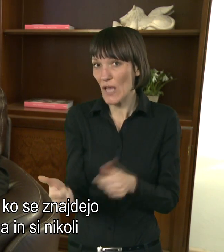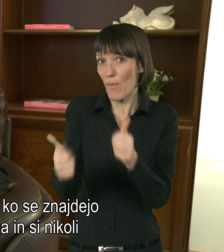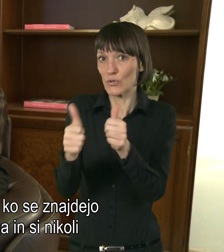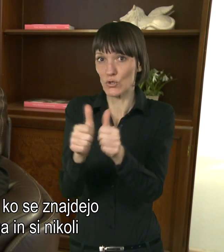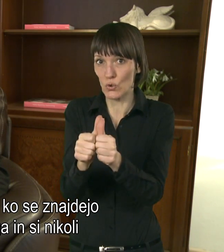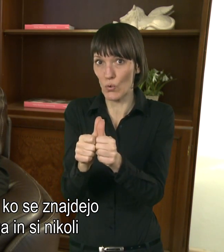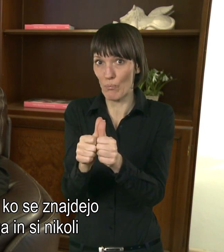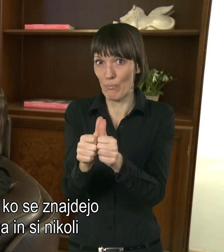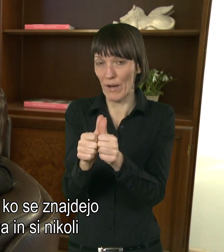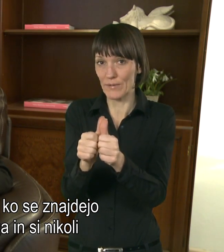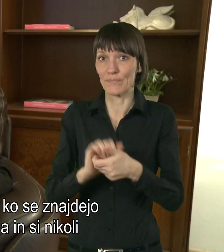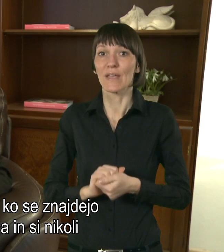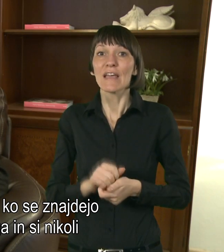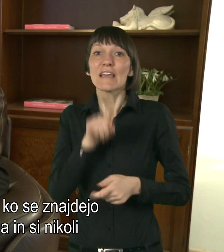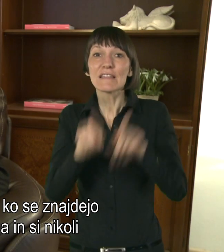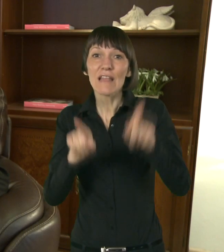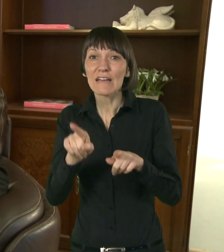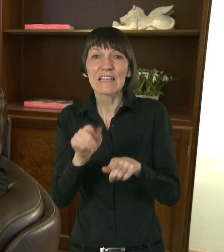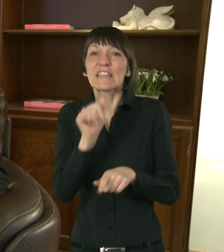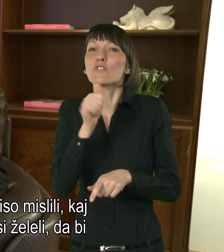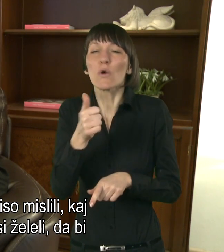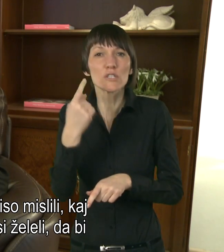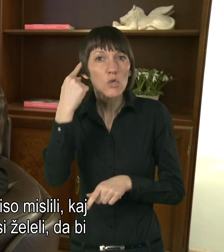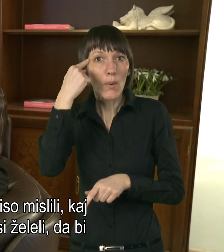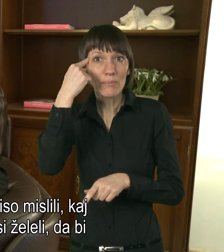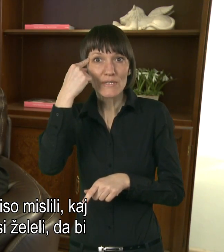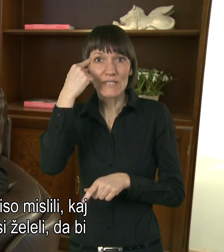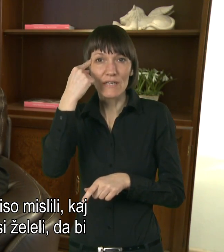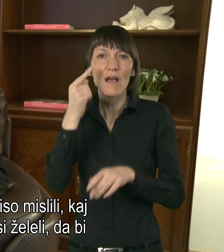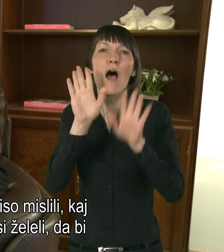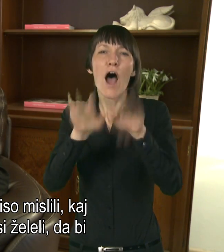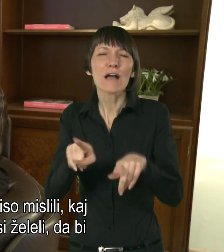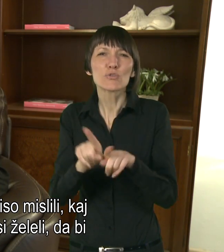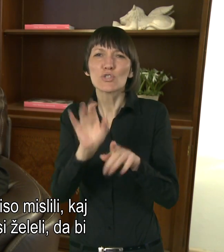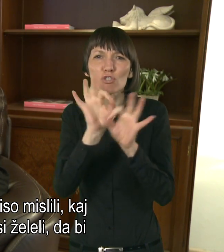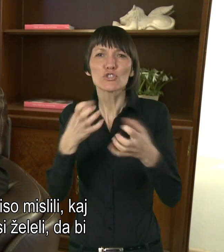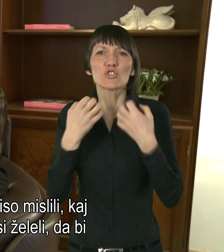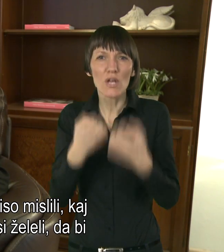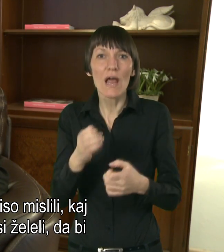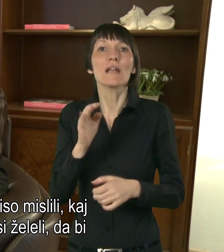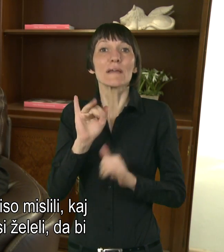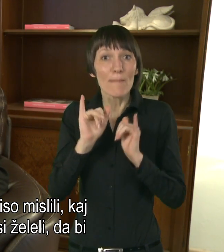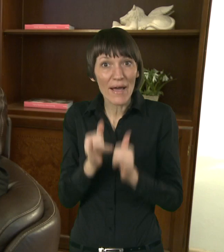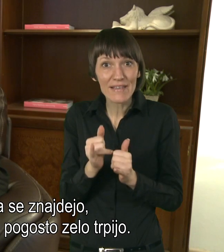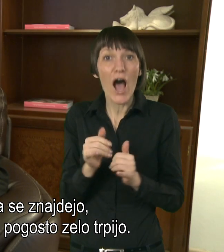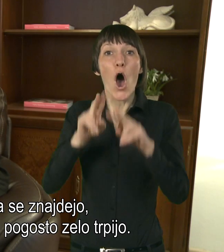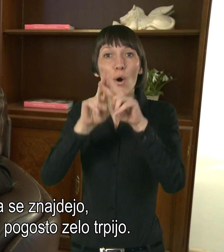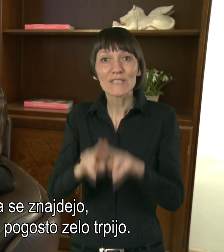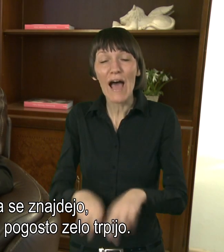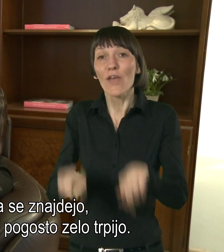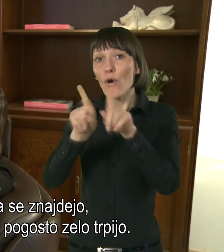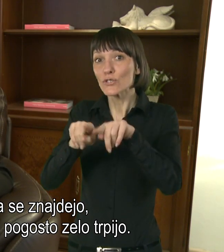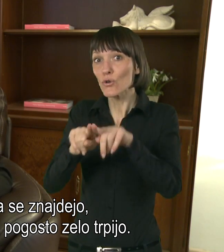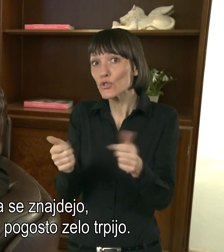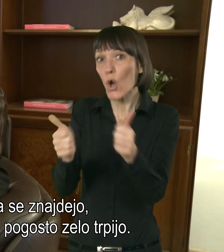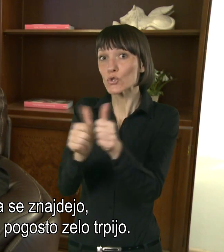ljudje ponavadi tudi, v bistvu, ki se znajdejo znotraj tega in si nikoli v življenju niso mislili, ne, in niti kaj šele želeli, da se bodo znašli, pa